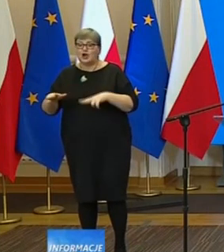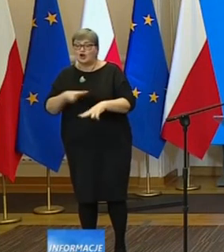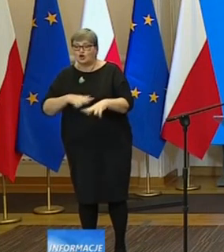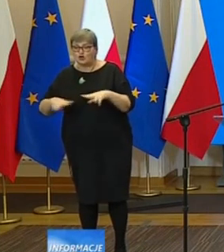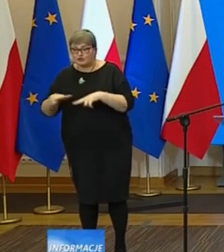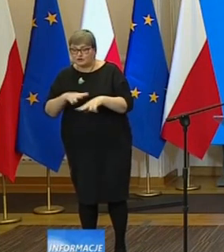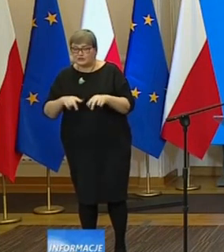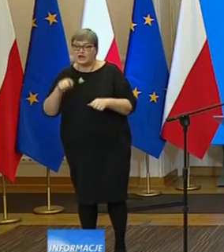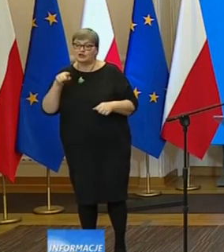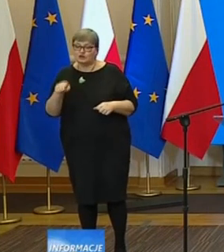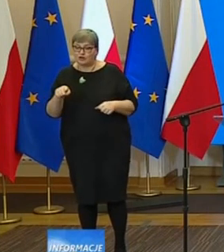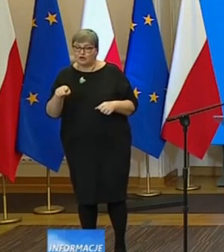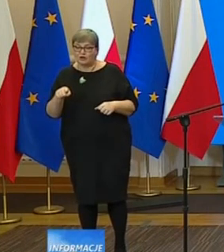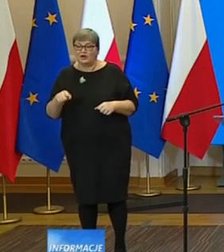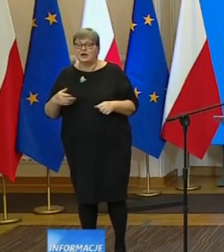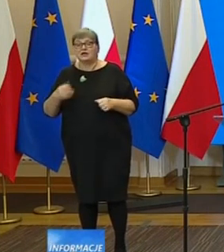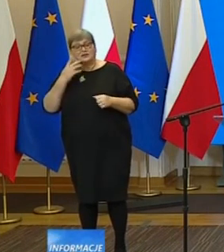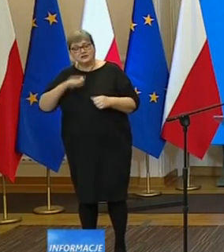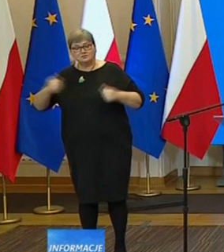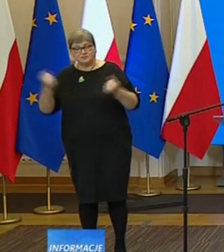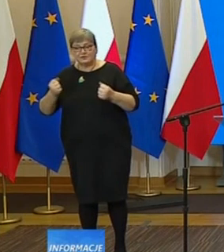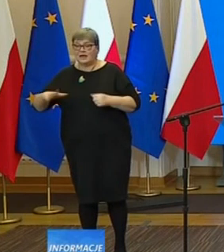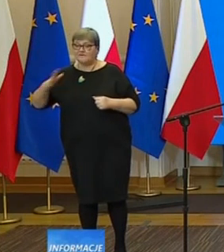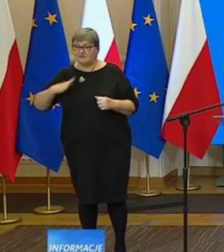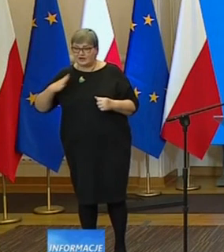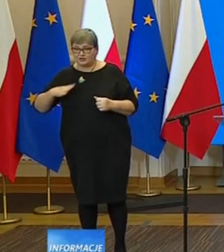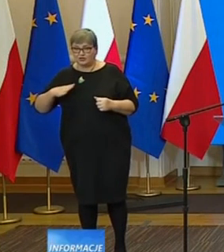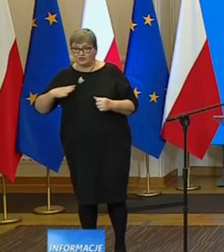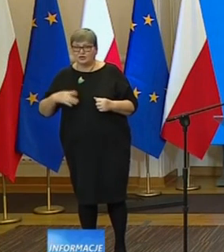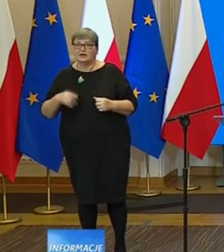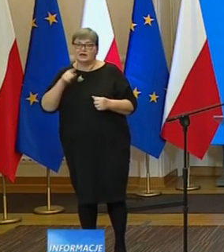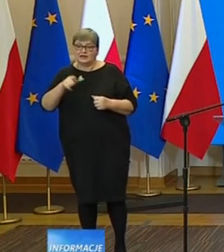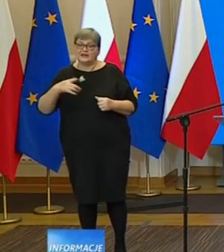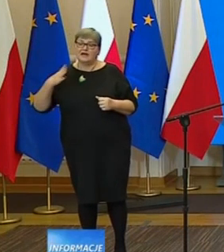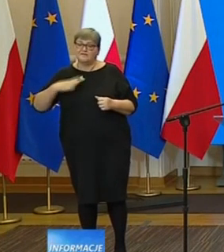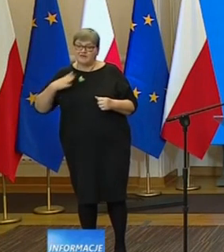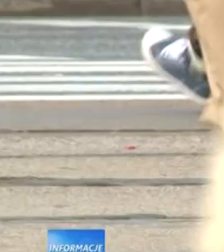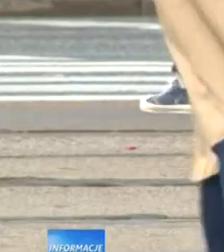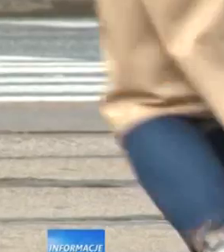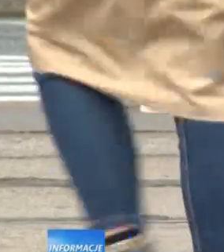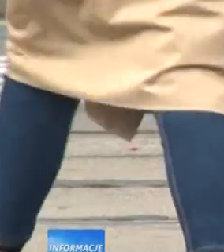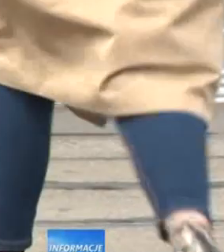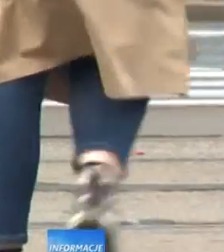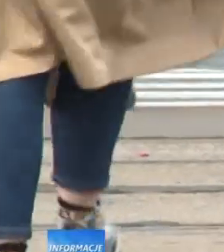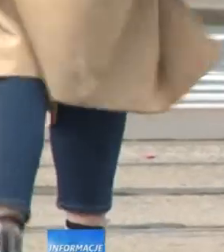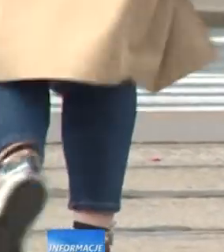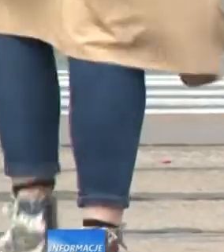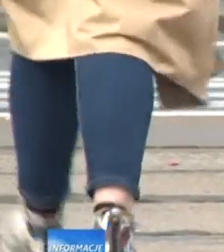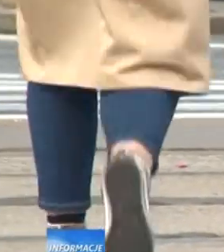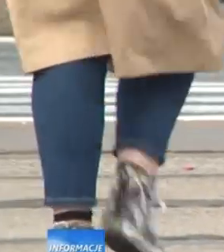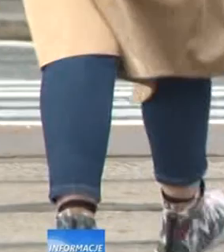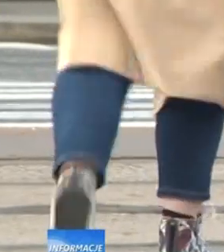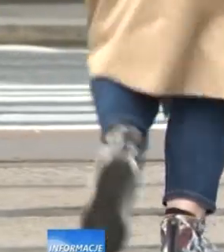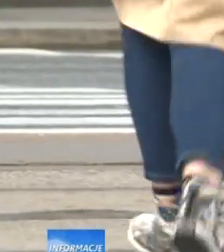to jest wielka wartość, że ta wartość nas wszystkich łączy. Wyjaśnia Joanna